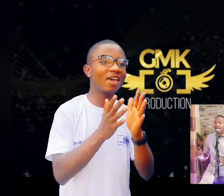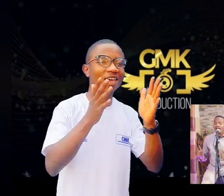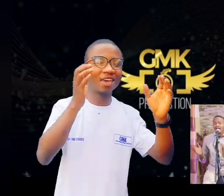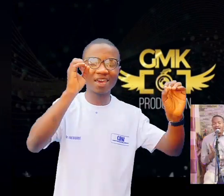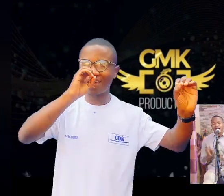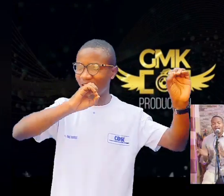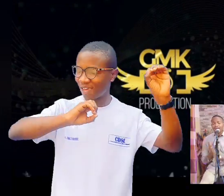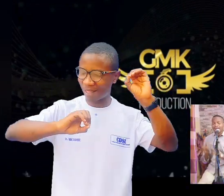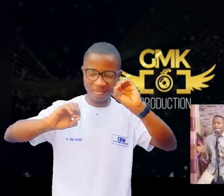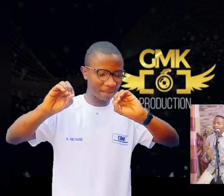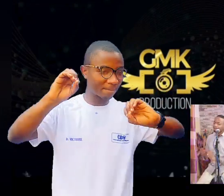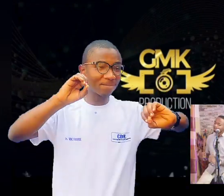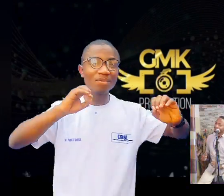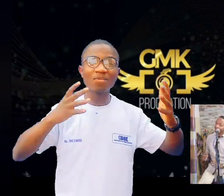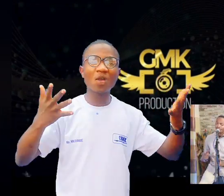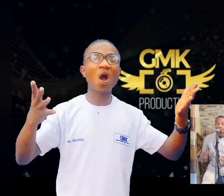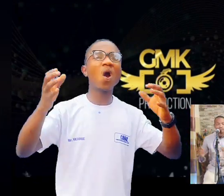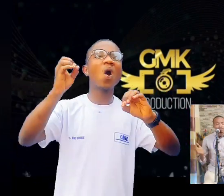toi.